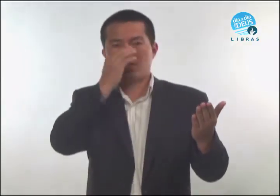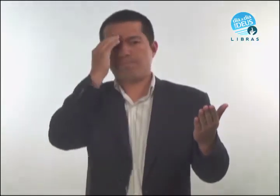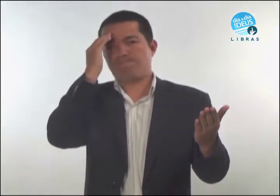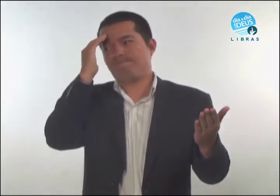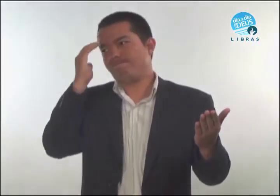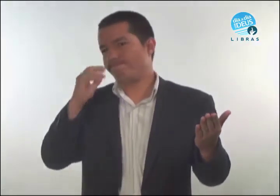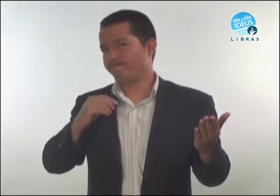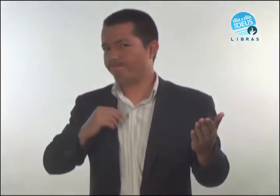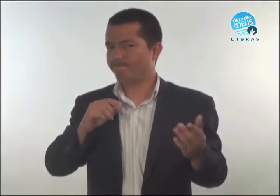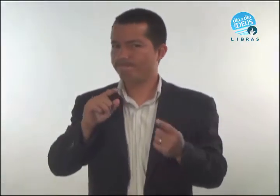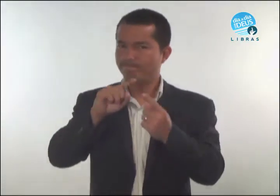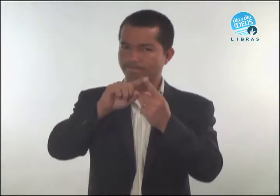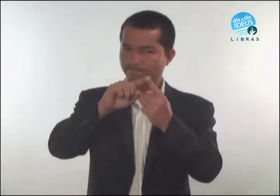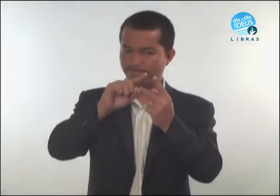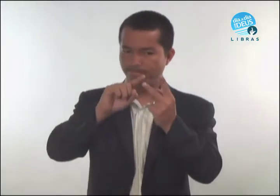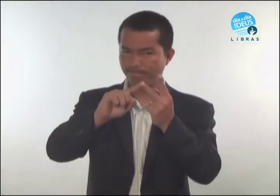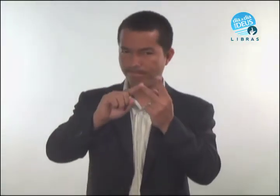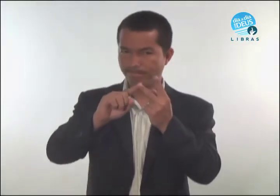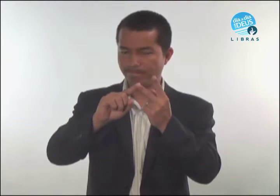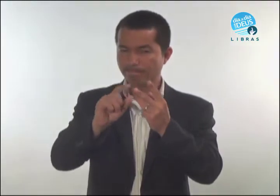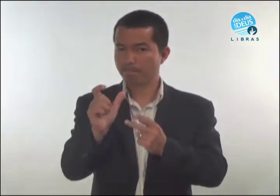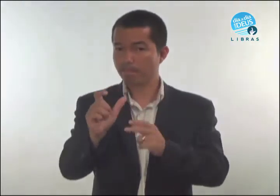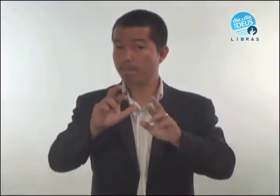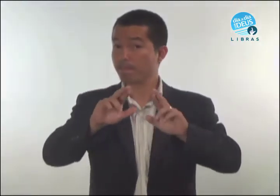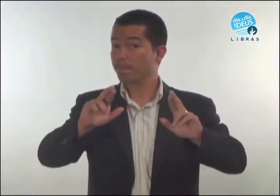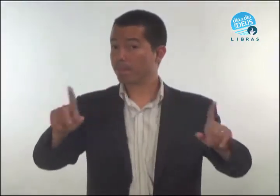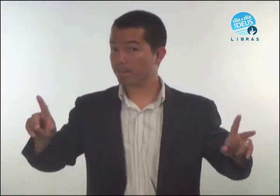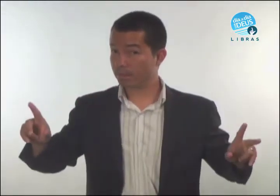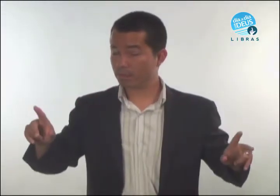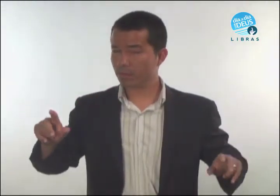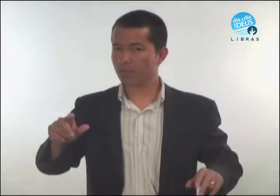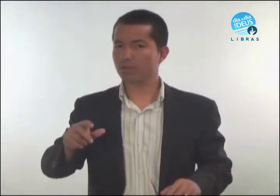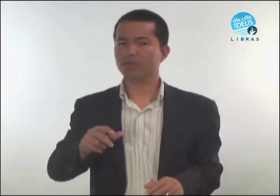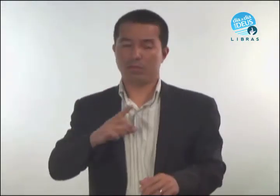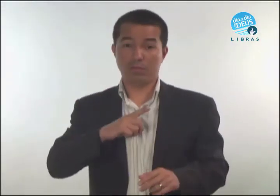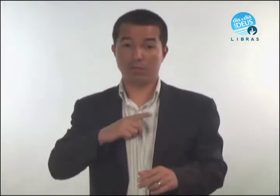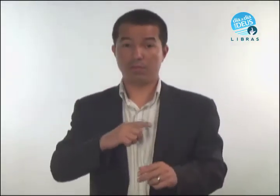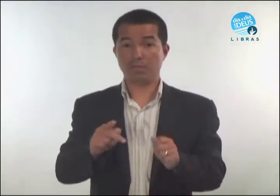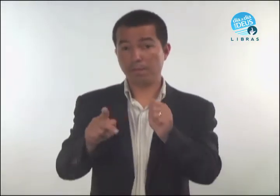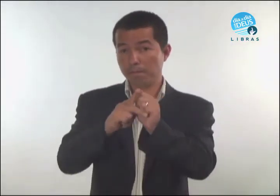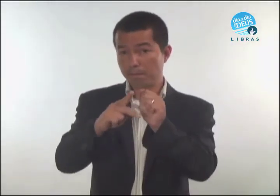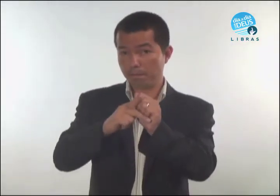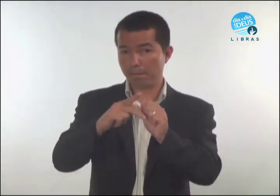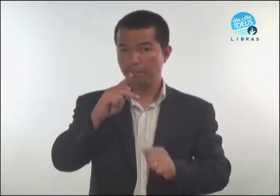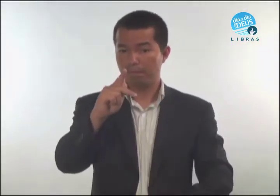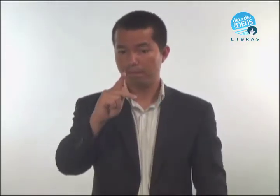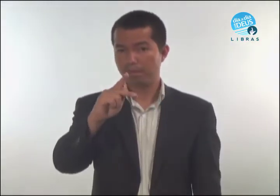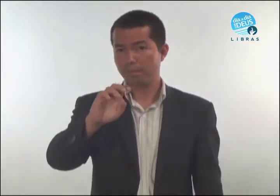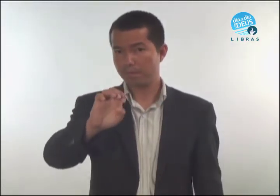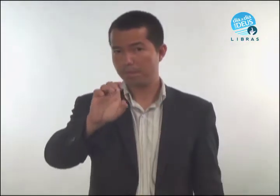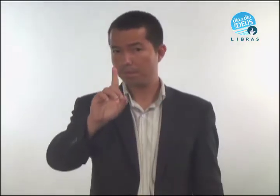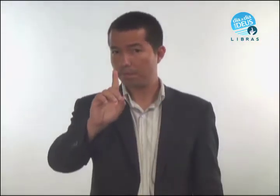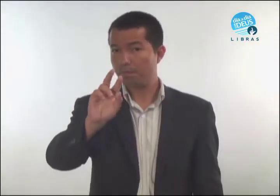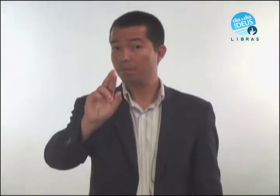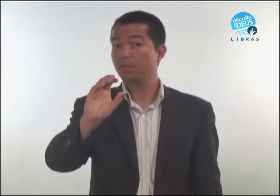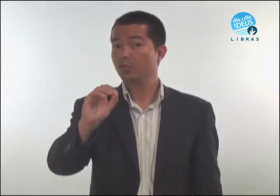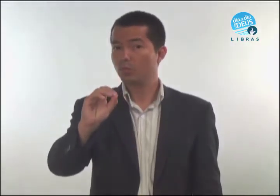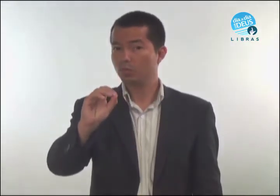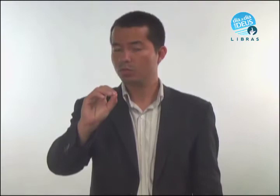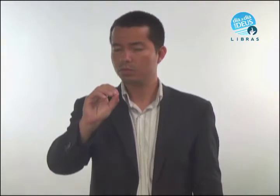texto está em duas expressões que para mim são tremendas. Pedro faz duas perguntas para Ananias.